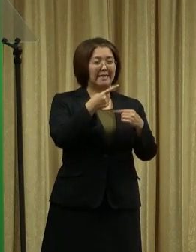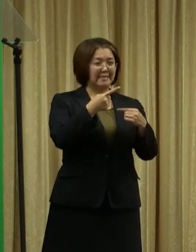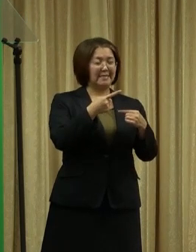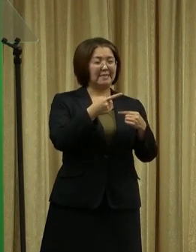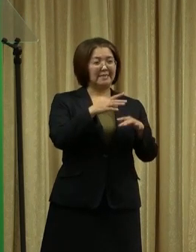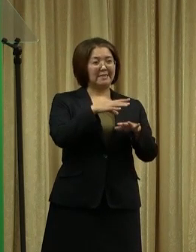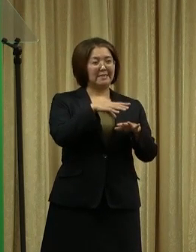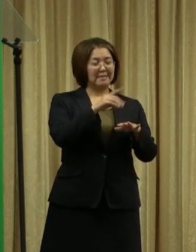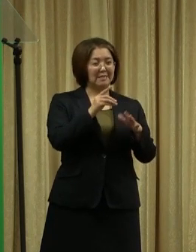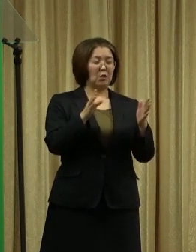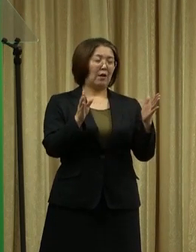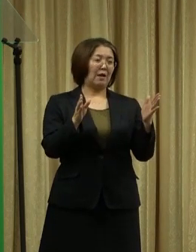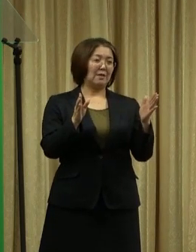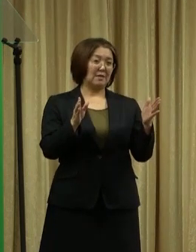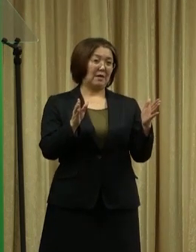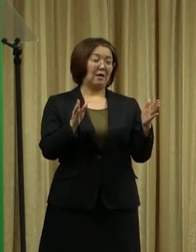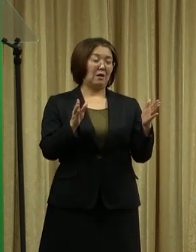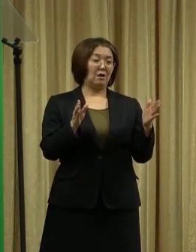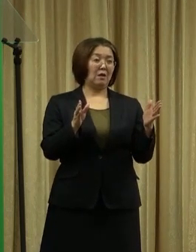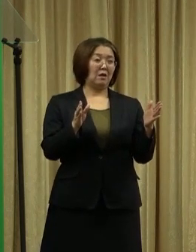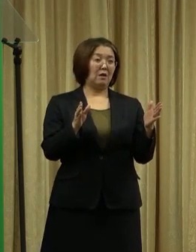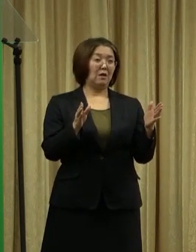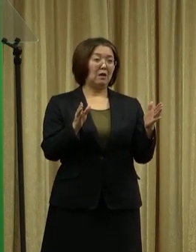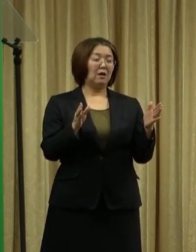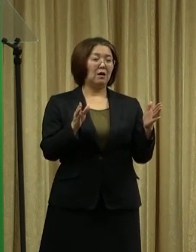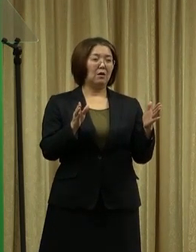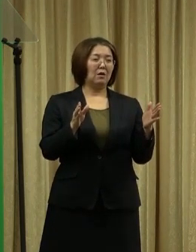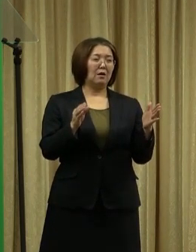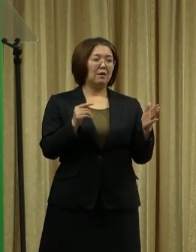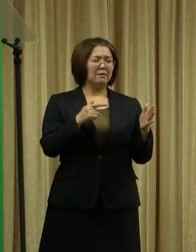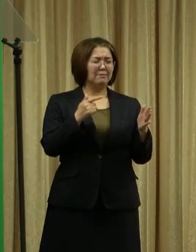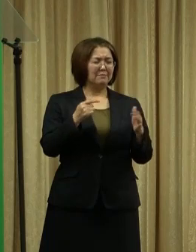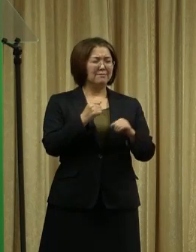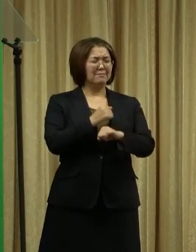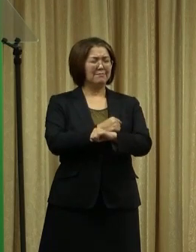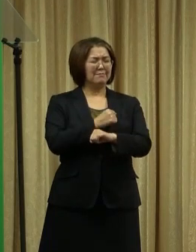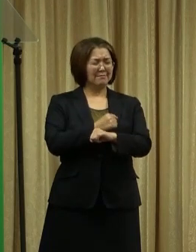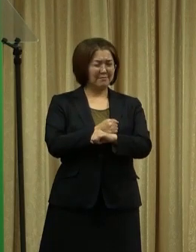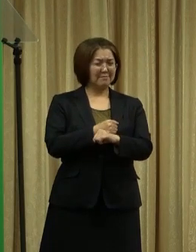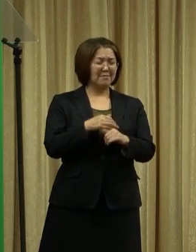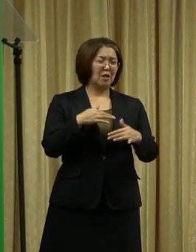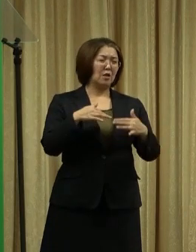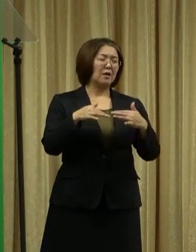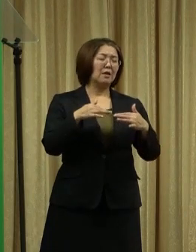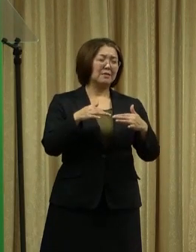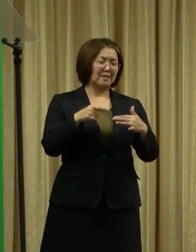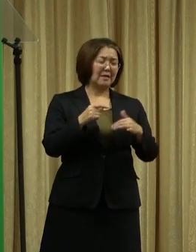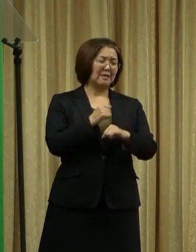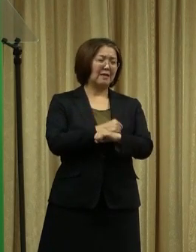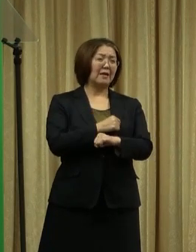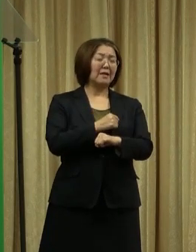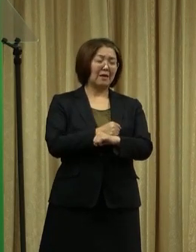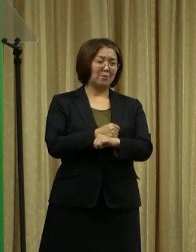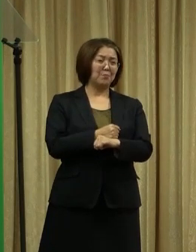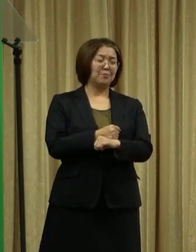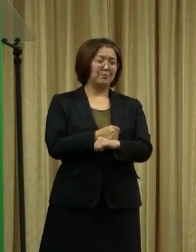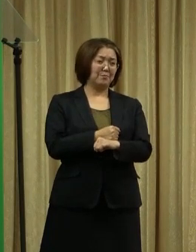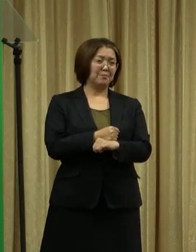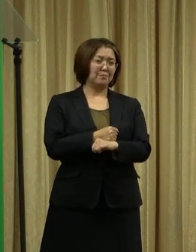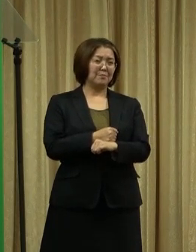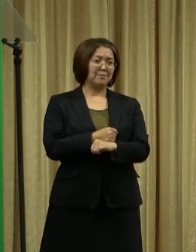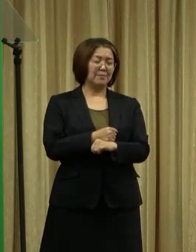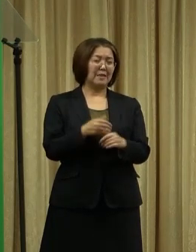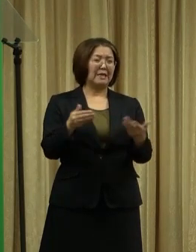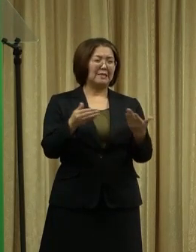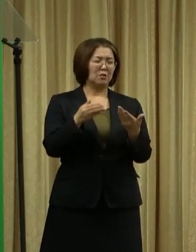にかけてというのは本当にもう、大変な作業が続きます。予算編成に関して大変な業務